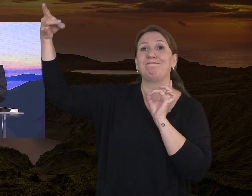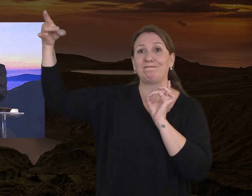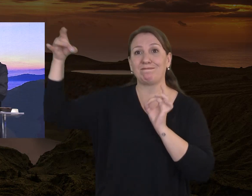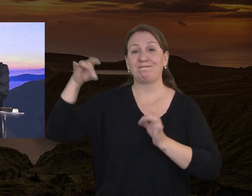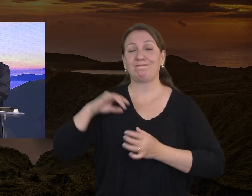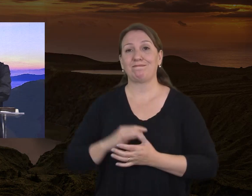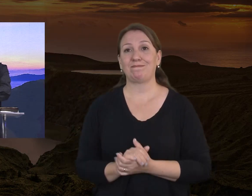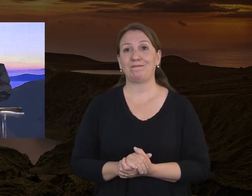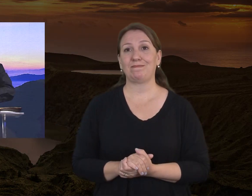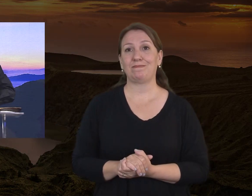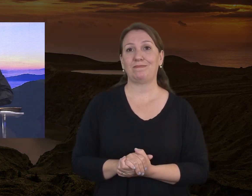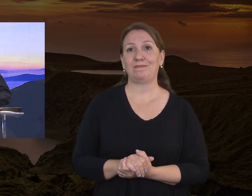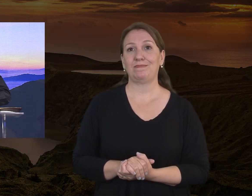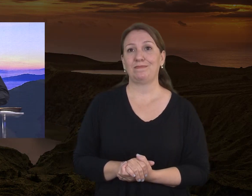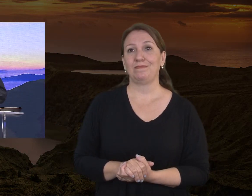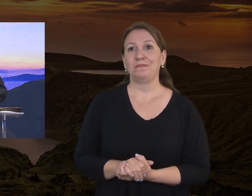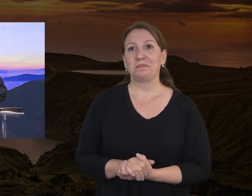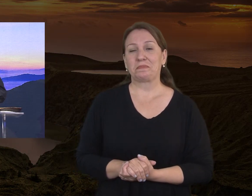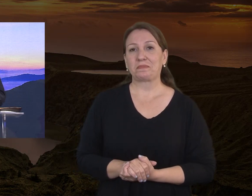Então,